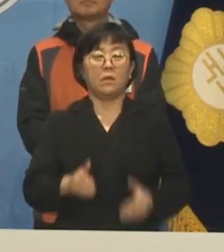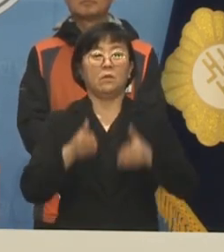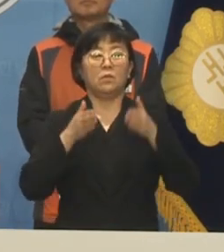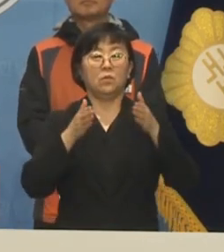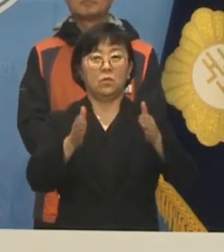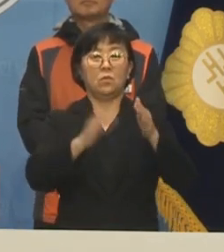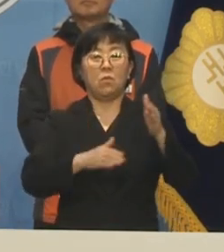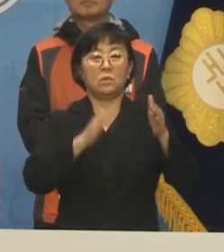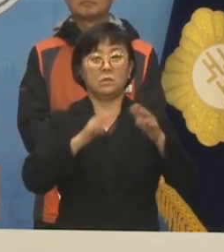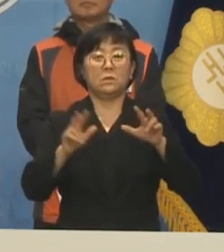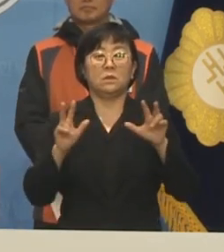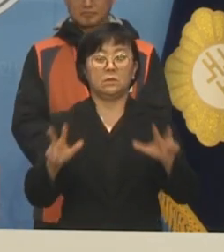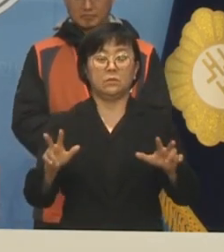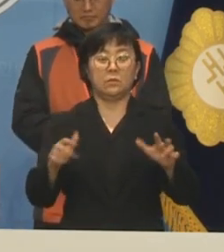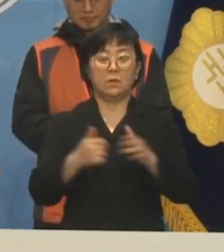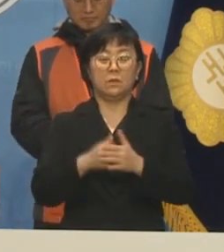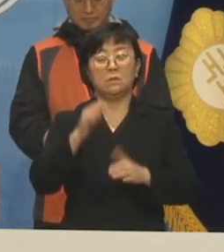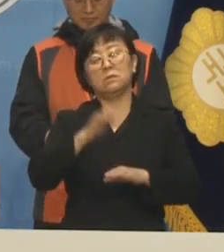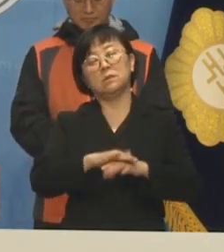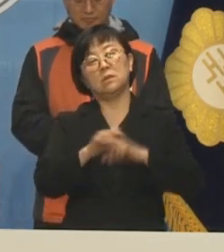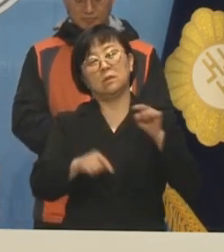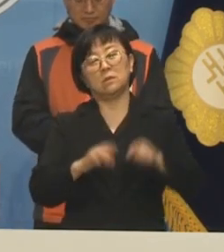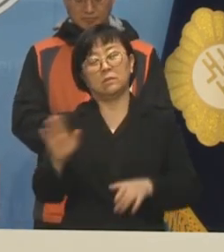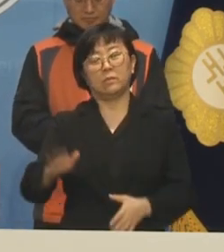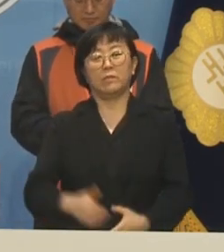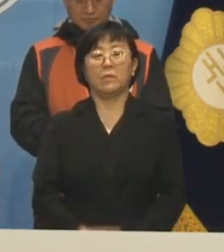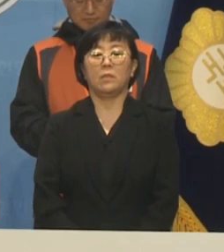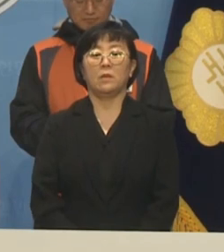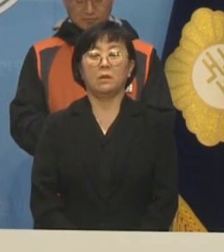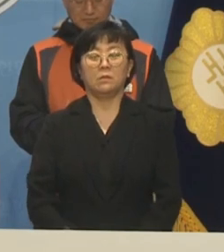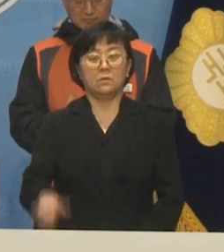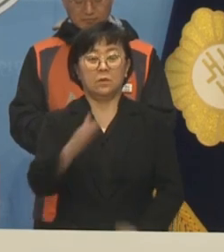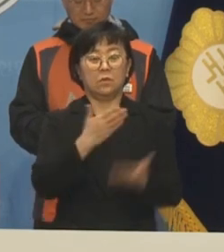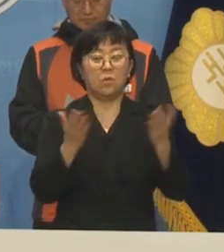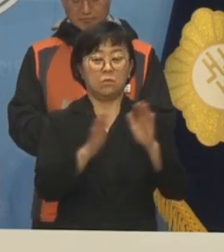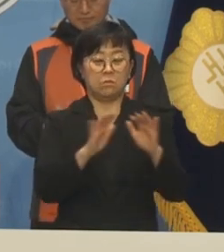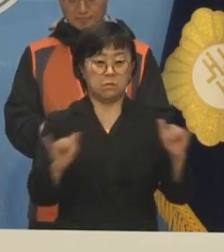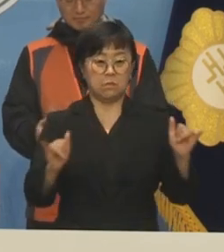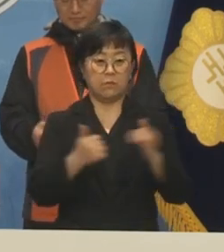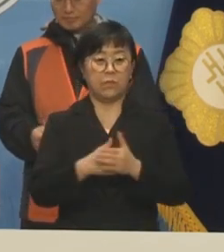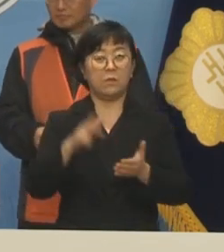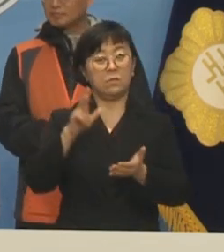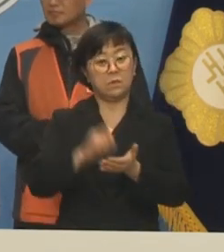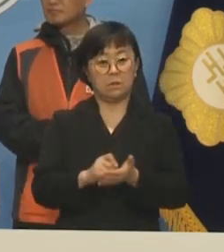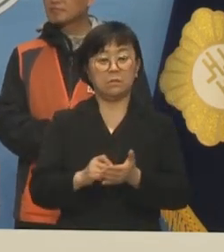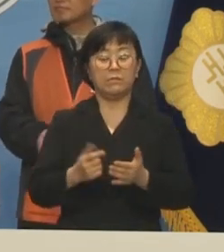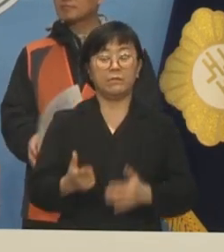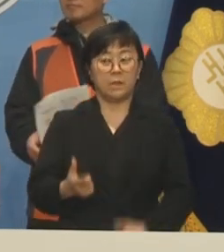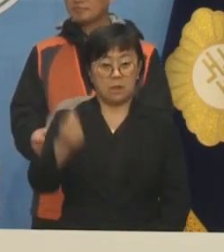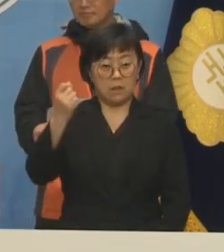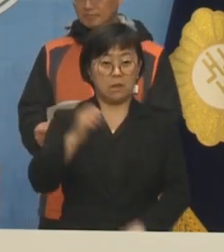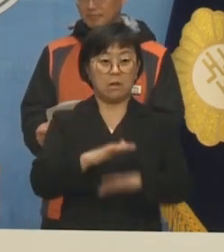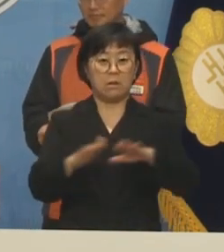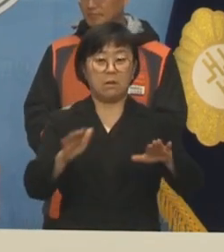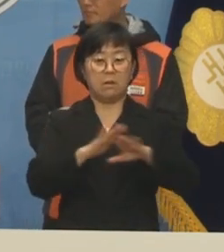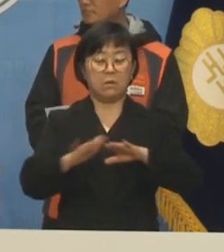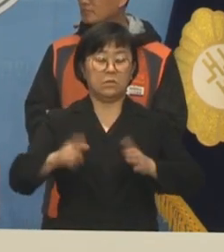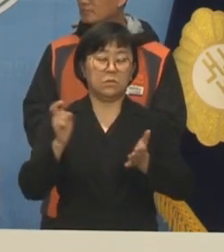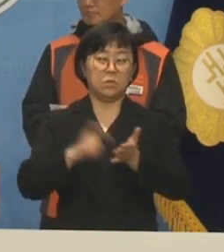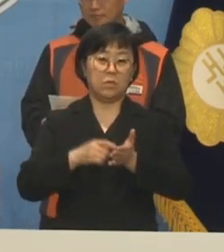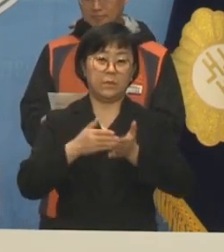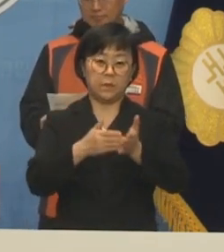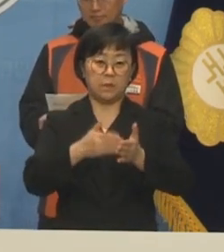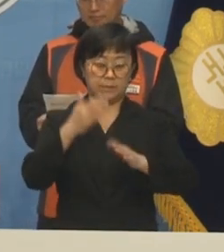도로공사는 지금도 그걸 이행하지 않고 있습니다. 그래서 저희 노동자들은 이 문제를 빨리 해결해 주실 것을